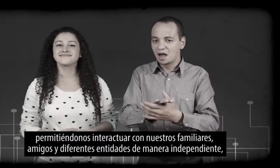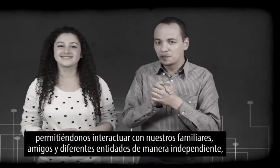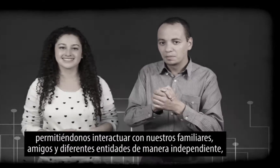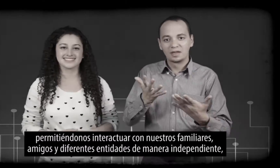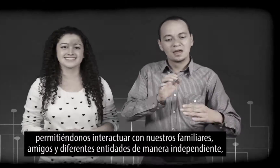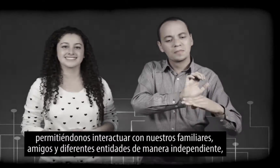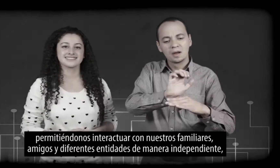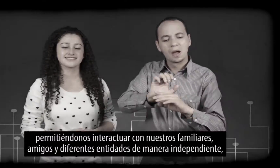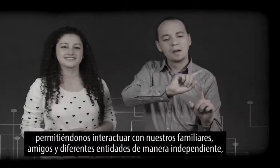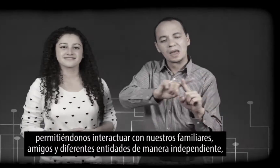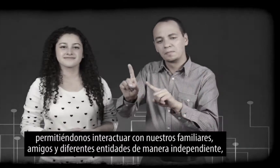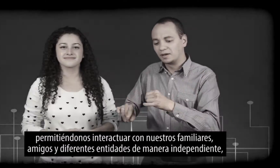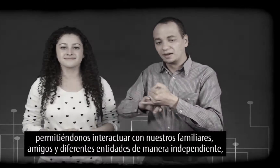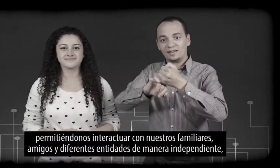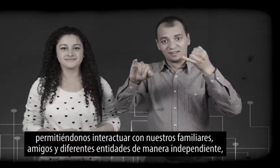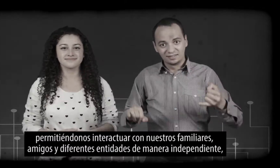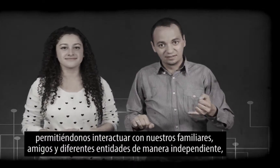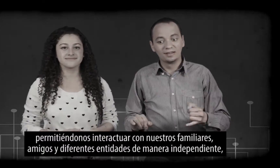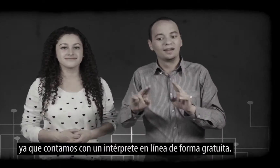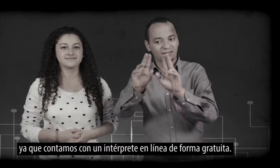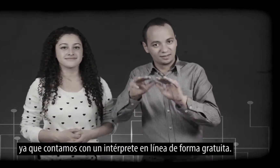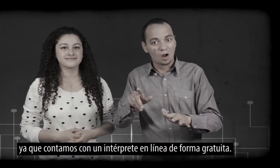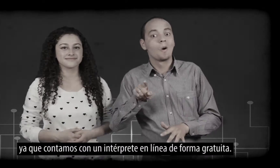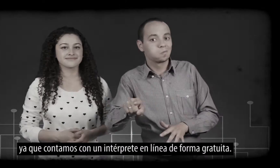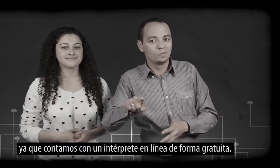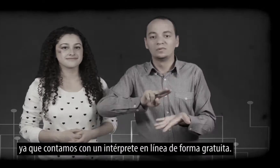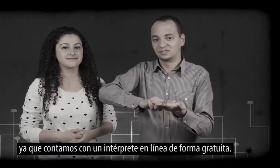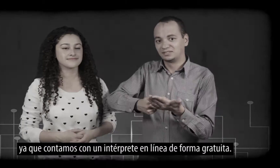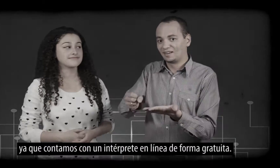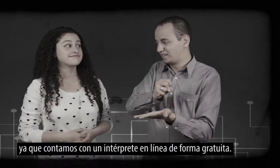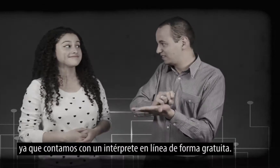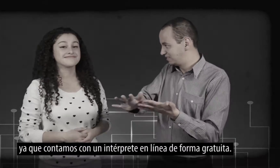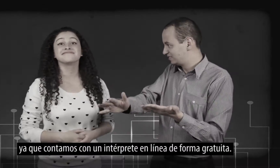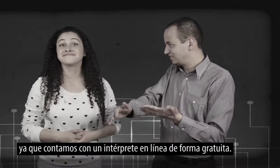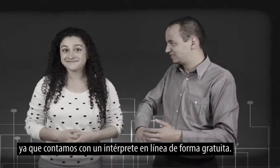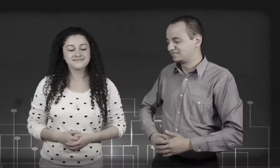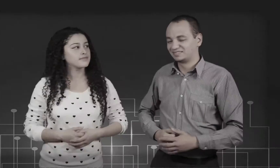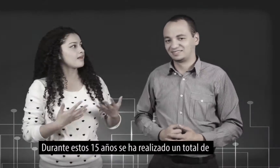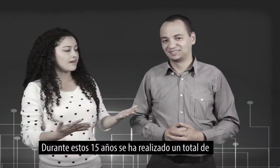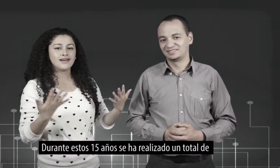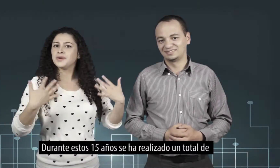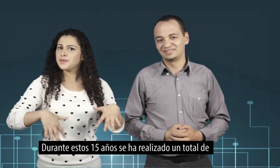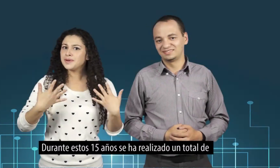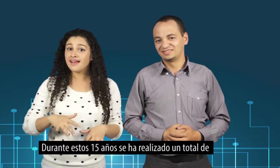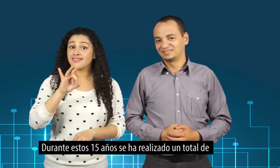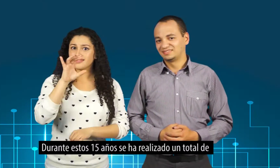familiares, amigos y diferentes entidades de manera independiente, ya que contamos con un intérprete en línea de forma gratuita. Durante estos 15